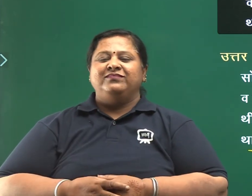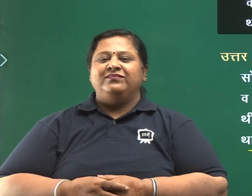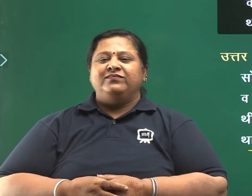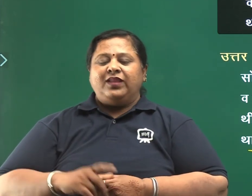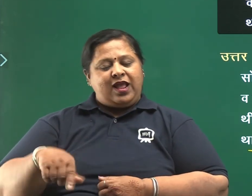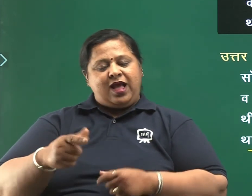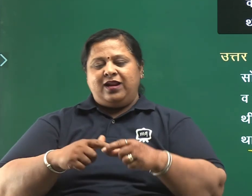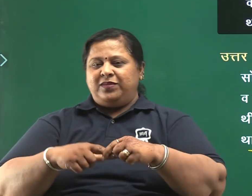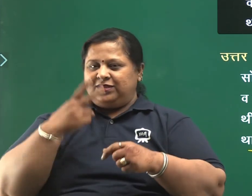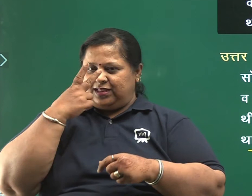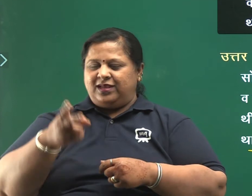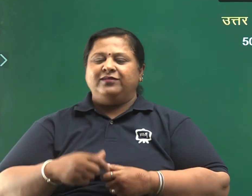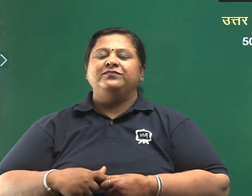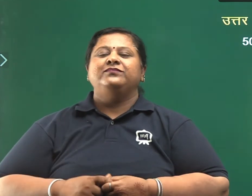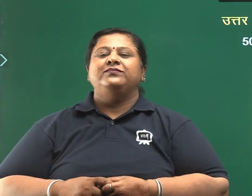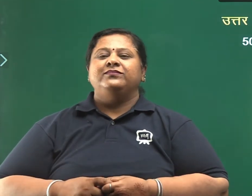आगे का प्रश्न देखते हैं।